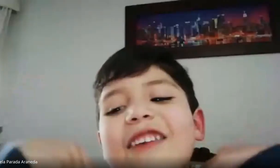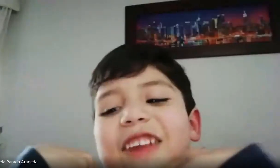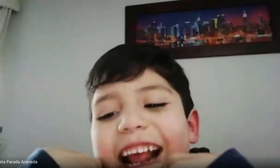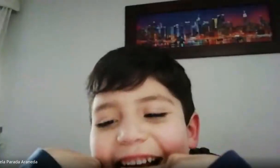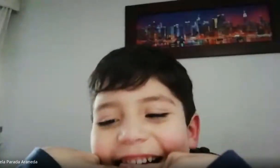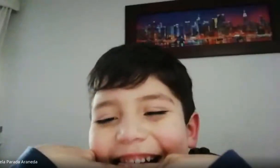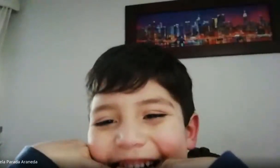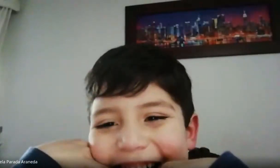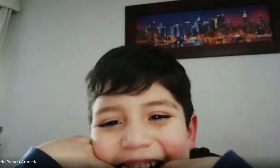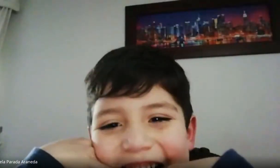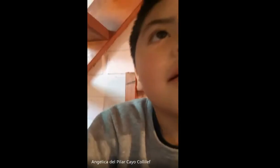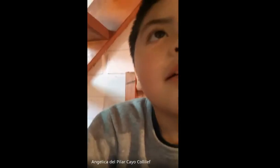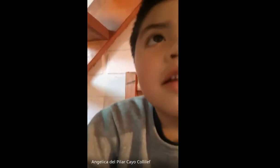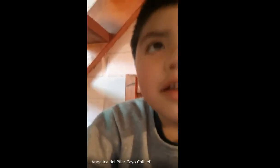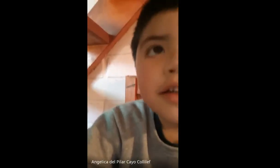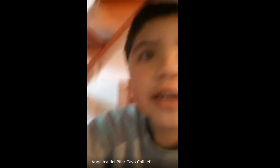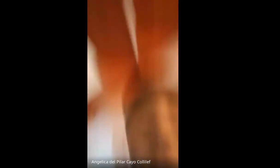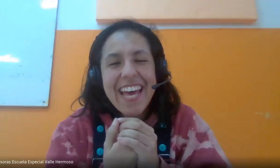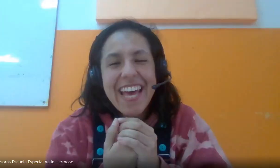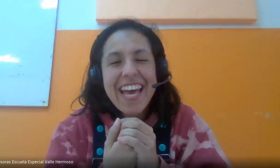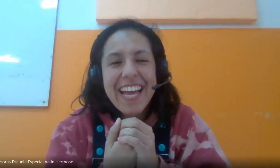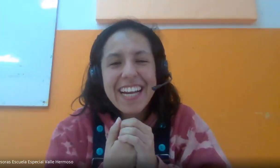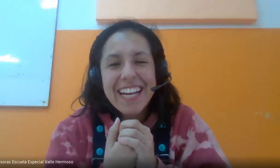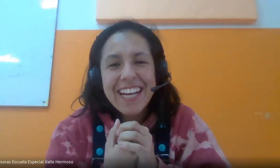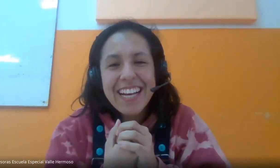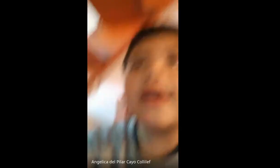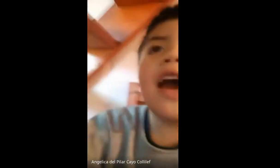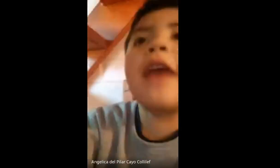Tiene hambre. Muy bien. Hambre.